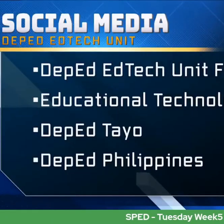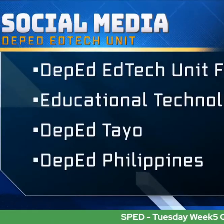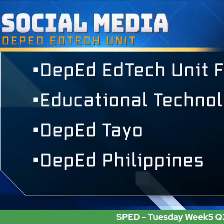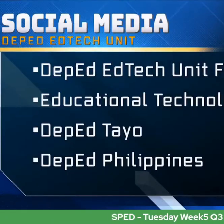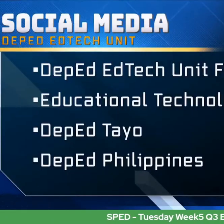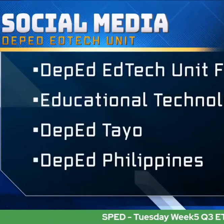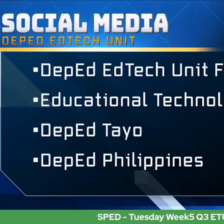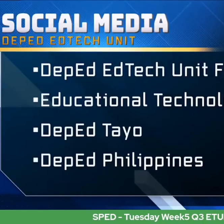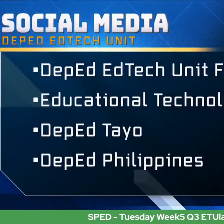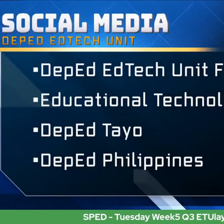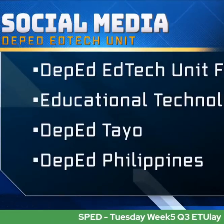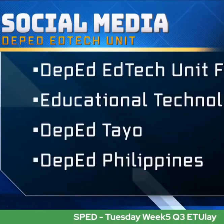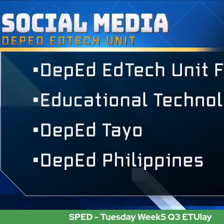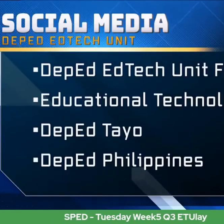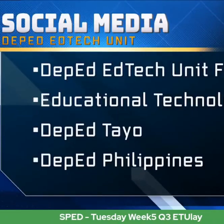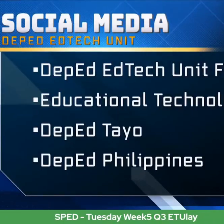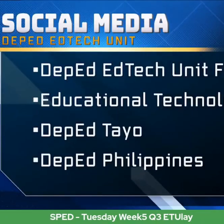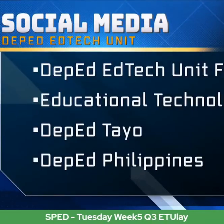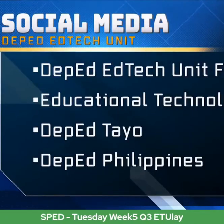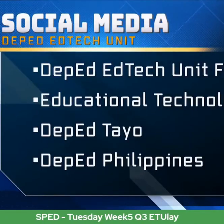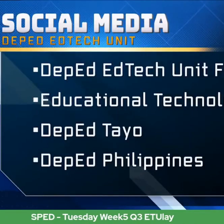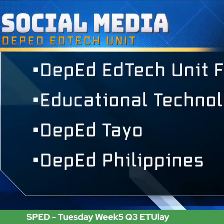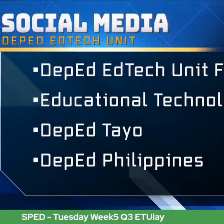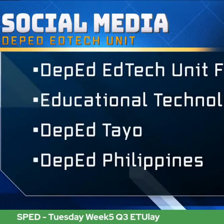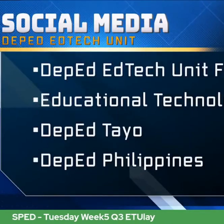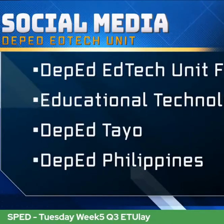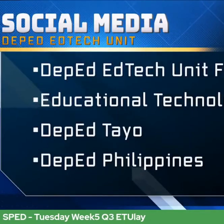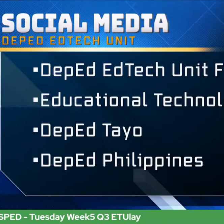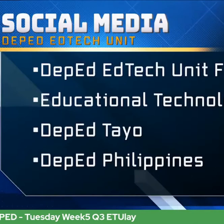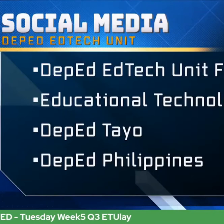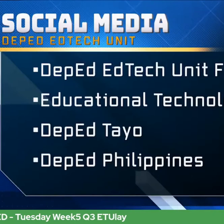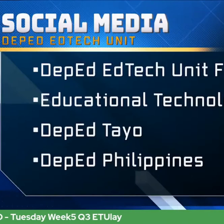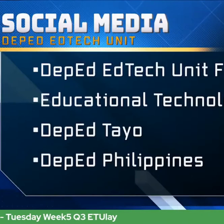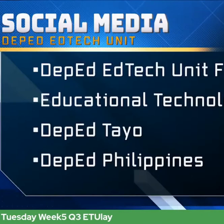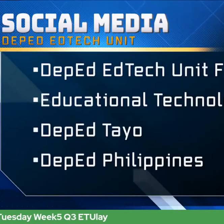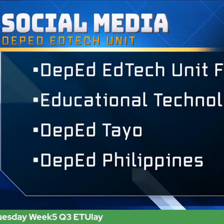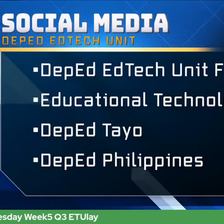Unit FB page at Educational Technology Unit channel sa YouTube